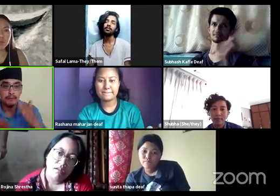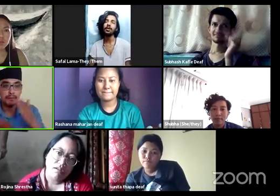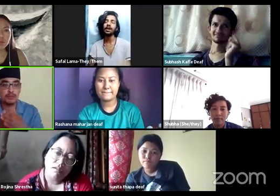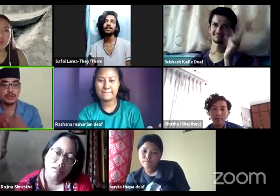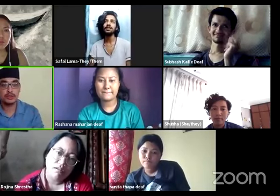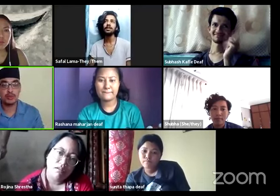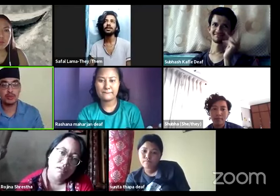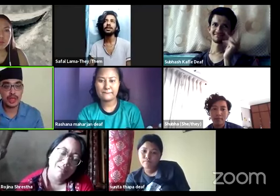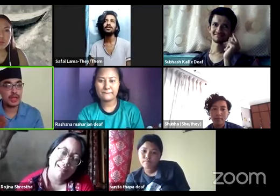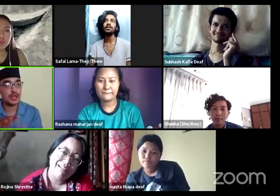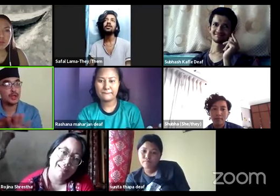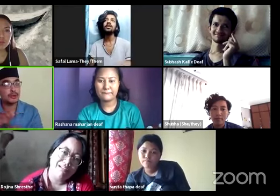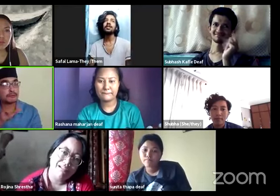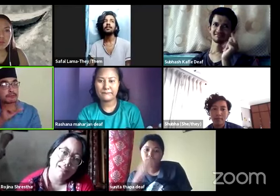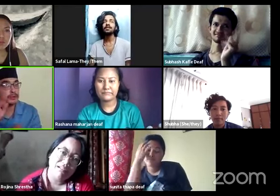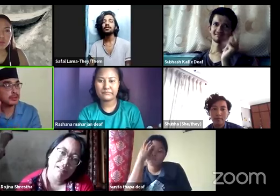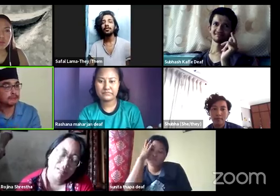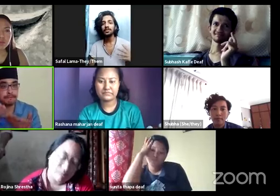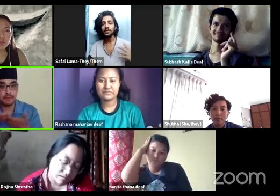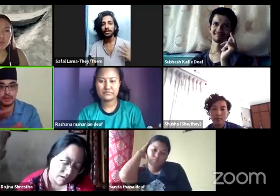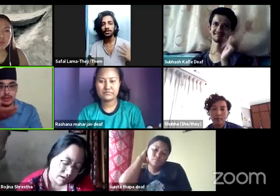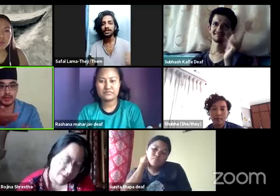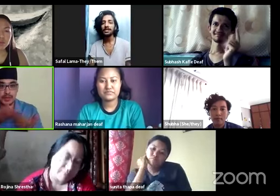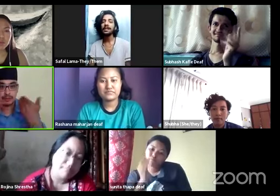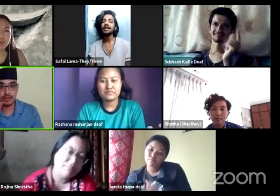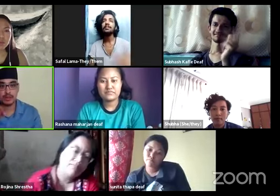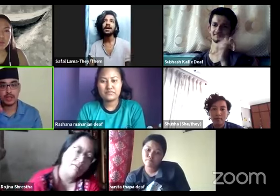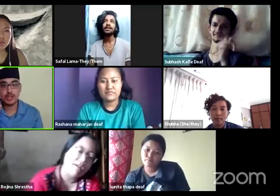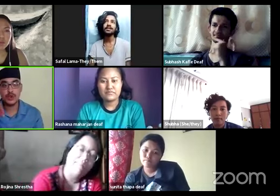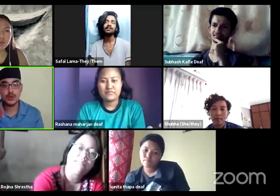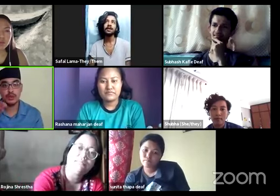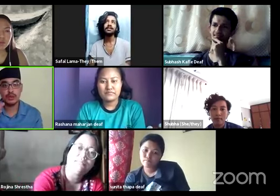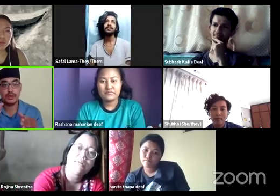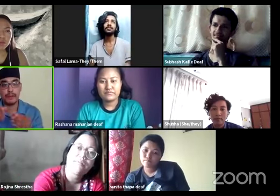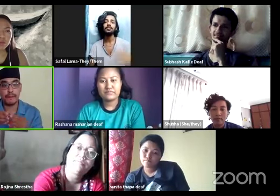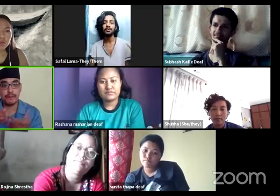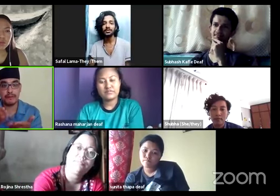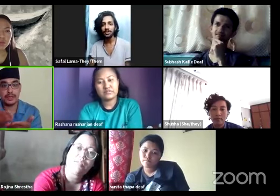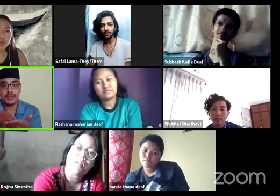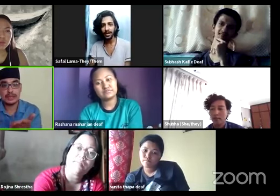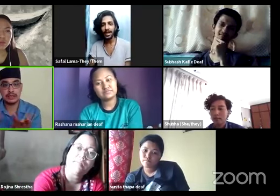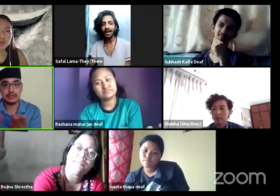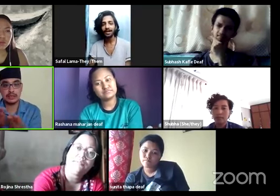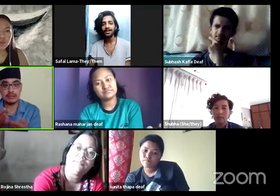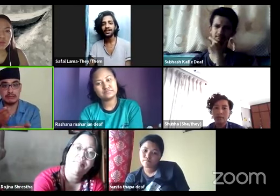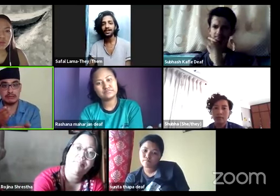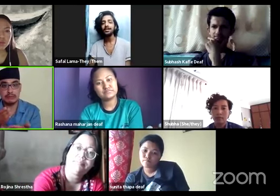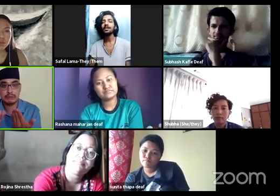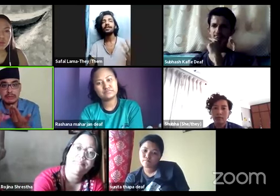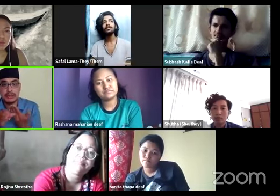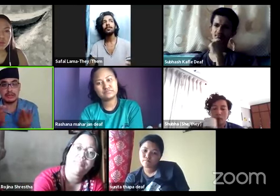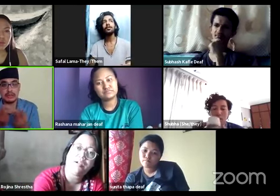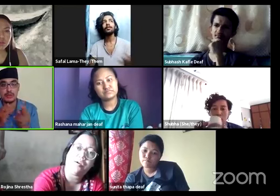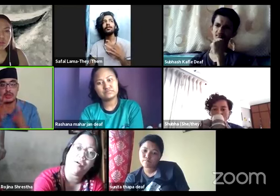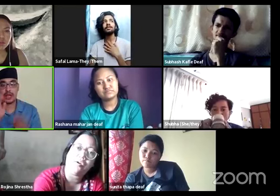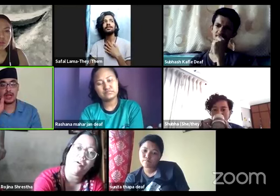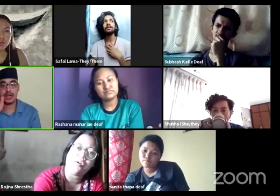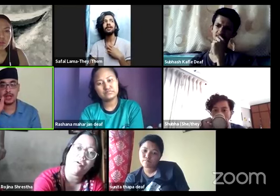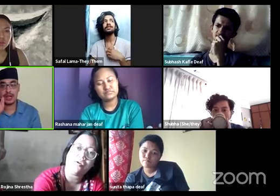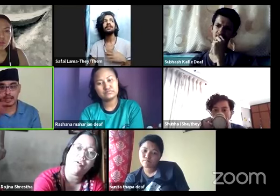कुरा गर्नुभयो अगाडिको स्पिकरहरू के छोड्यो त्यसमा चाहिँ क्वेयर पर्सनहरूलाई चाहिँ एकदम बायसनेस भए जस्तो क्वेयर पर्सनहरूको कुरै आएन कि. अनि के फिल